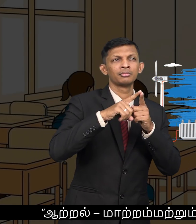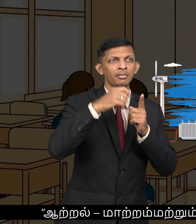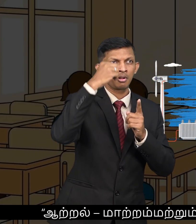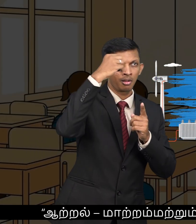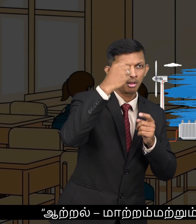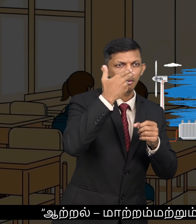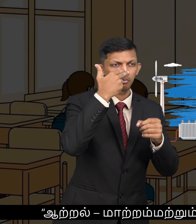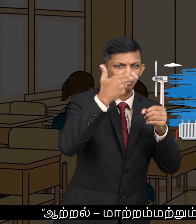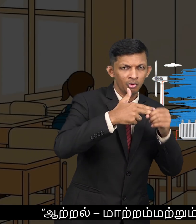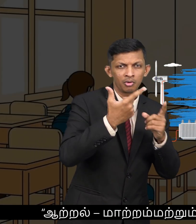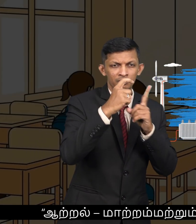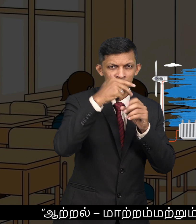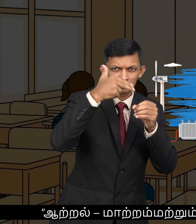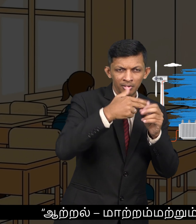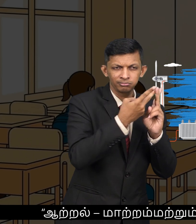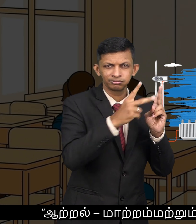பற்றி கற்றுக்கொள்வோம்.